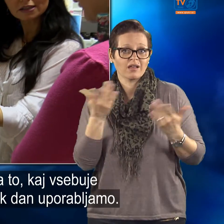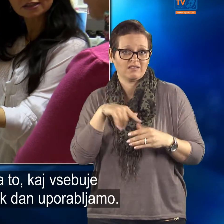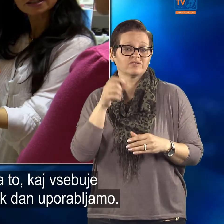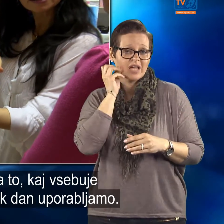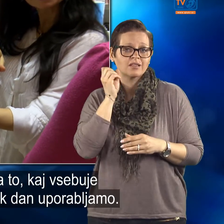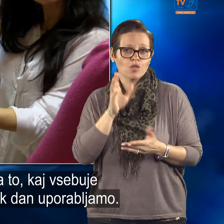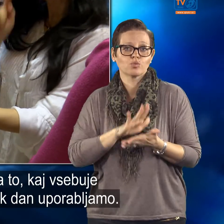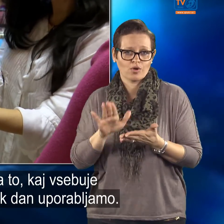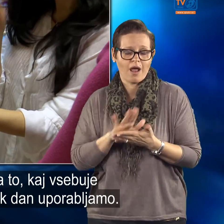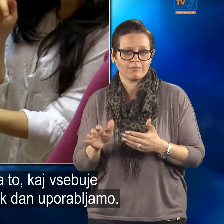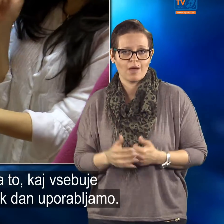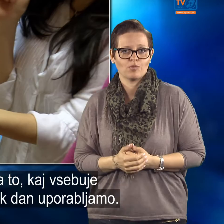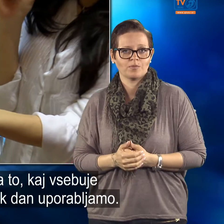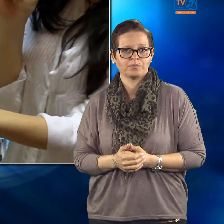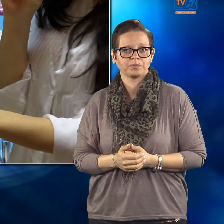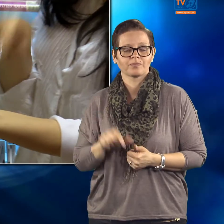uporabljamo.